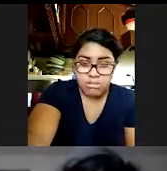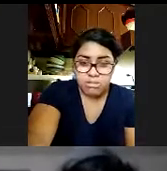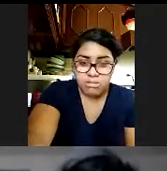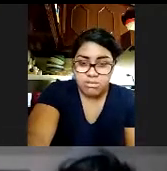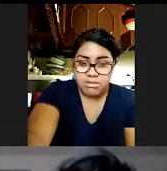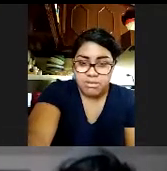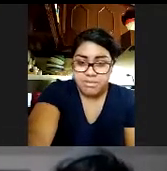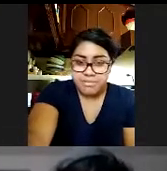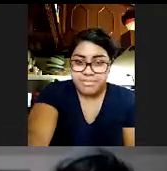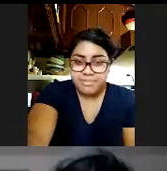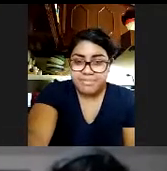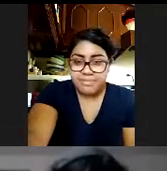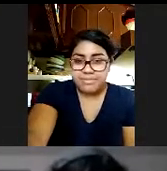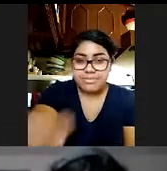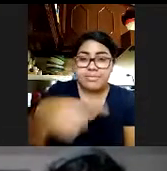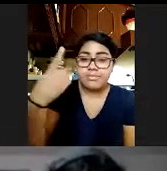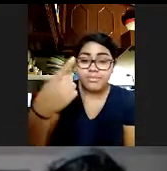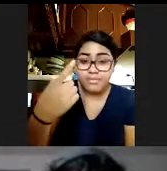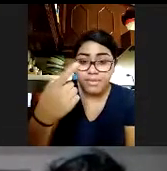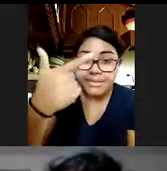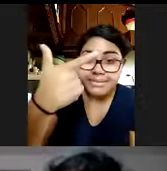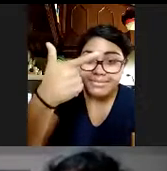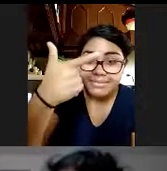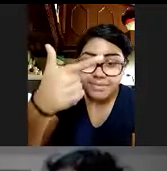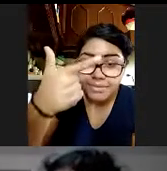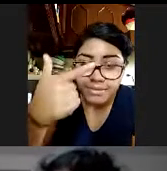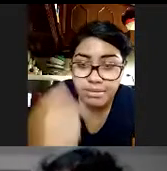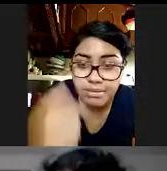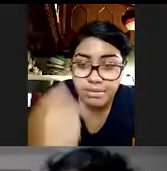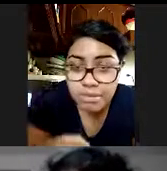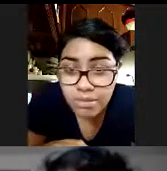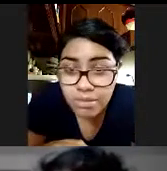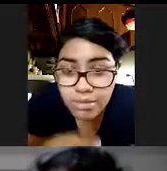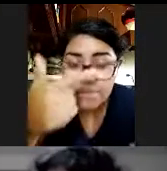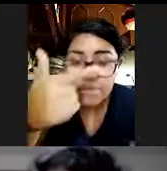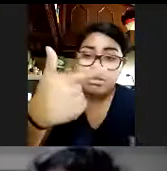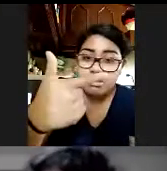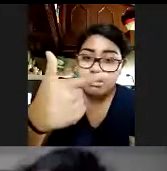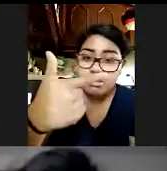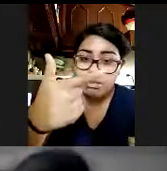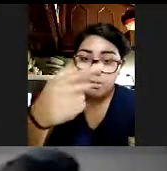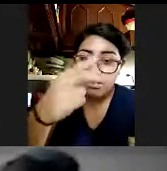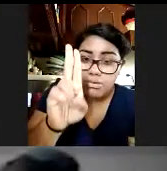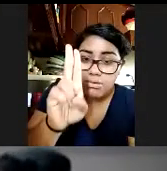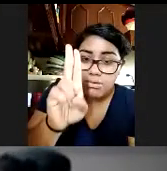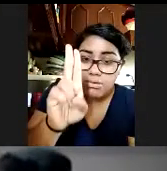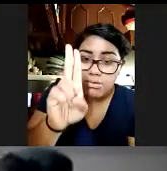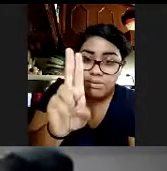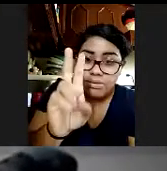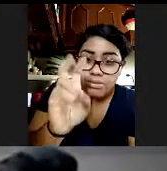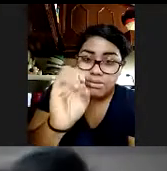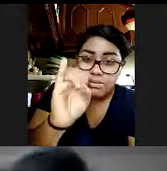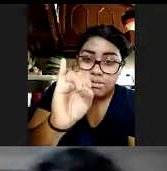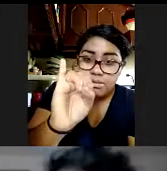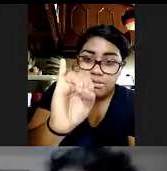van cambiando y como está de su teléfono, sí es difícil buscar entre todas las paginitas. Oye, igual a